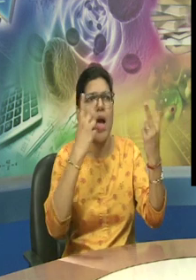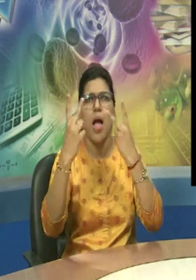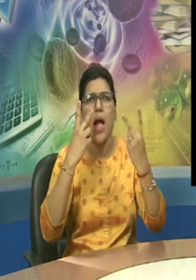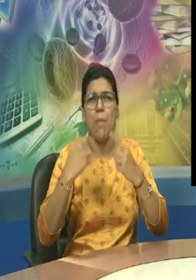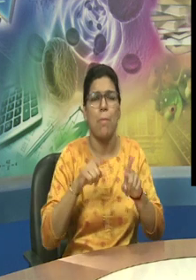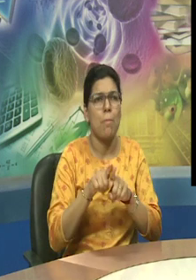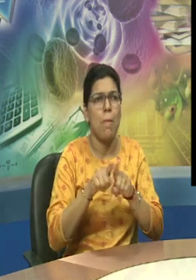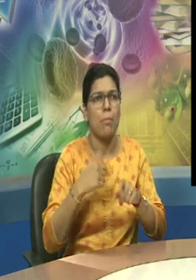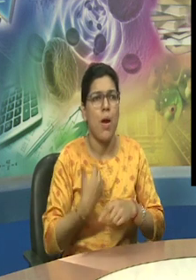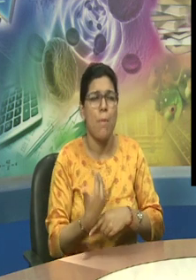आता है।